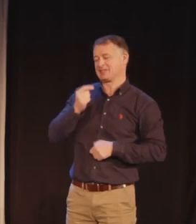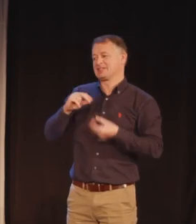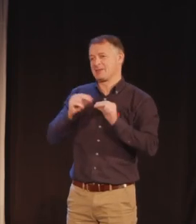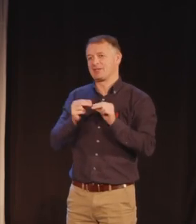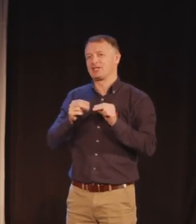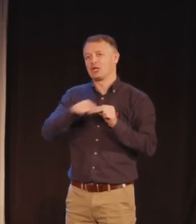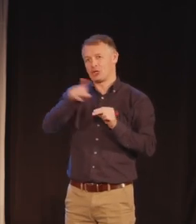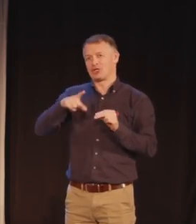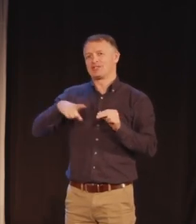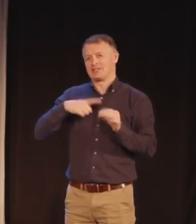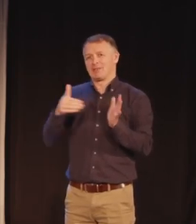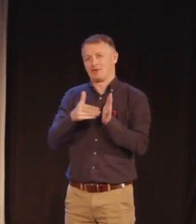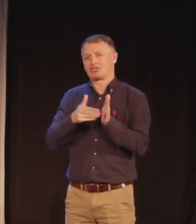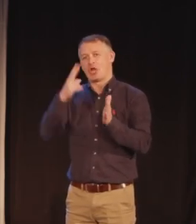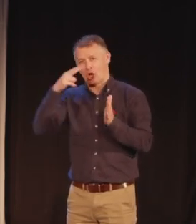să continuăm.